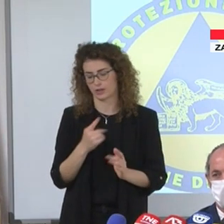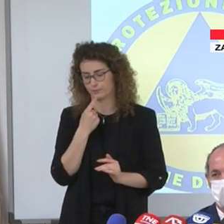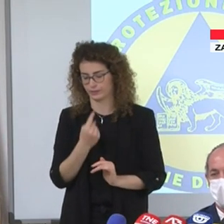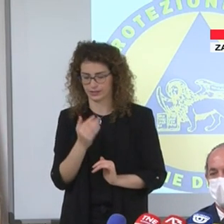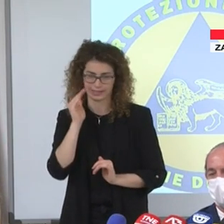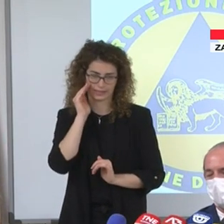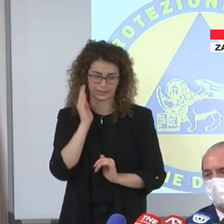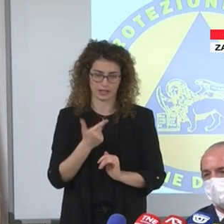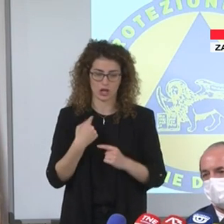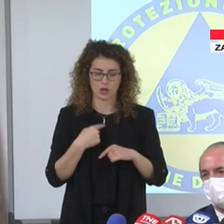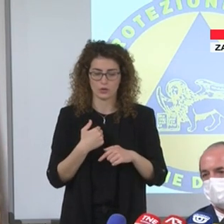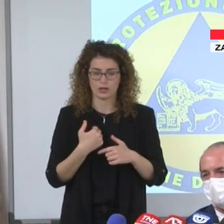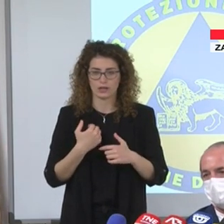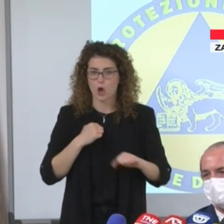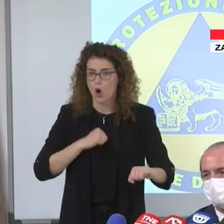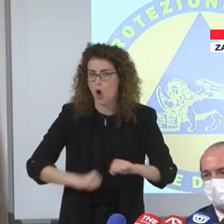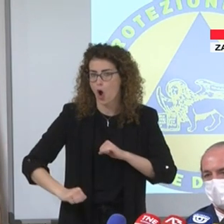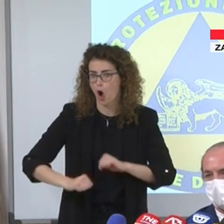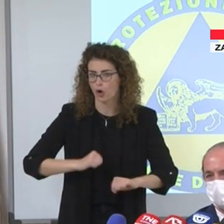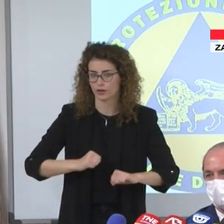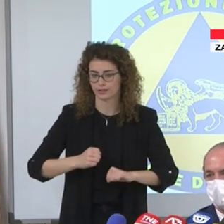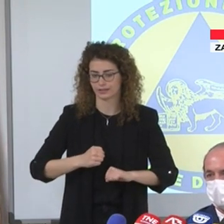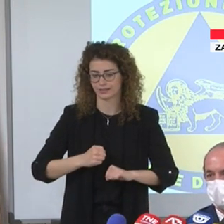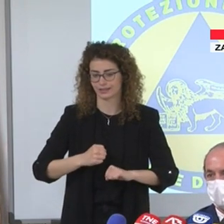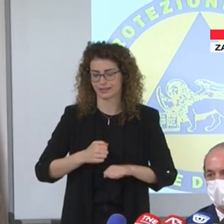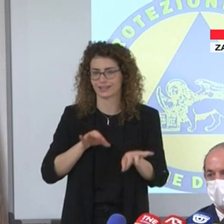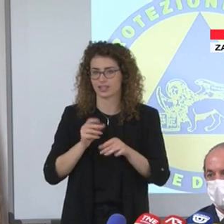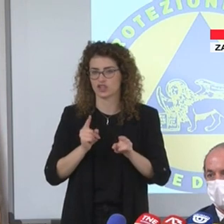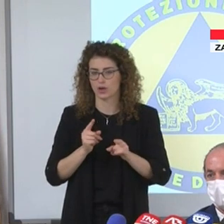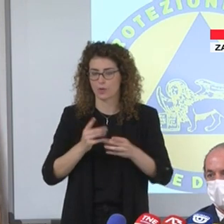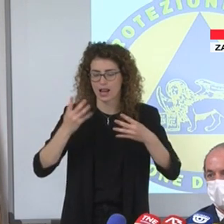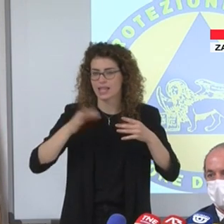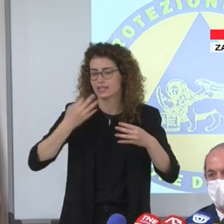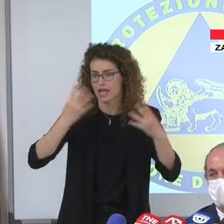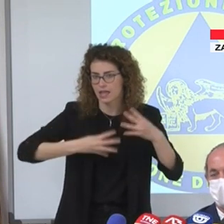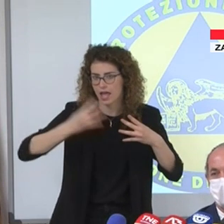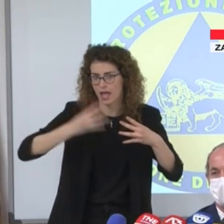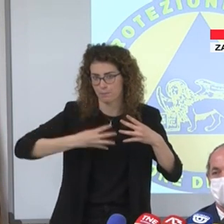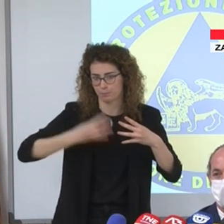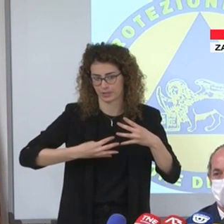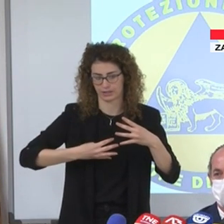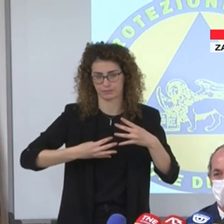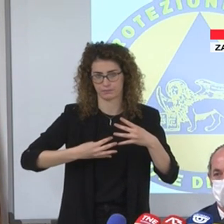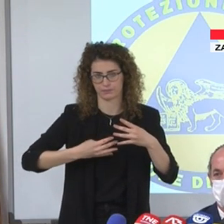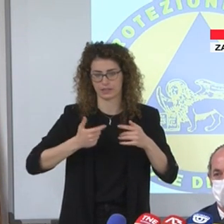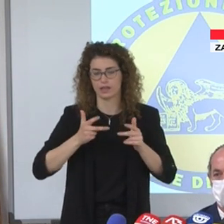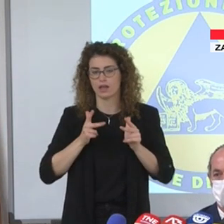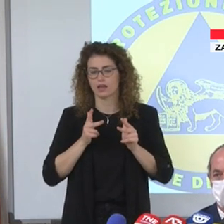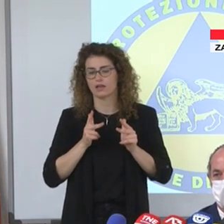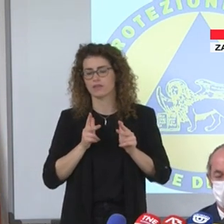correndo, stiamo ovviamente, qual è la strategia? Tenere sempre la macchina sotto pressione, perché se ti rilassi